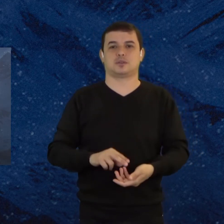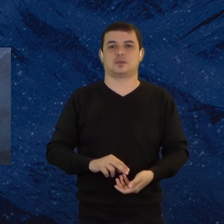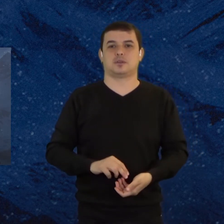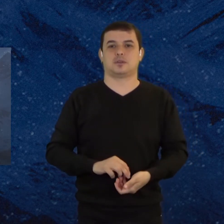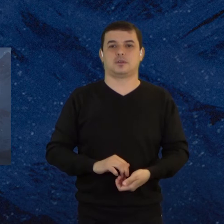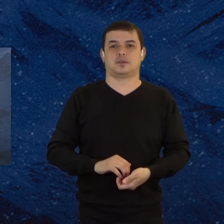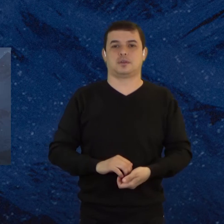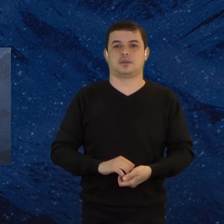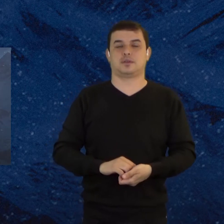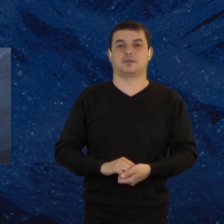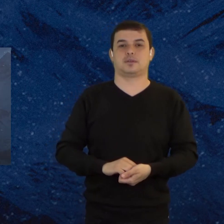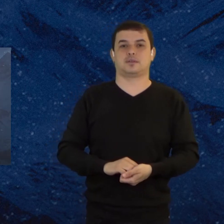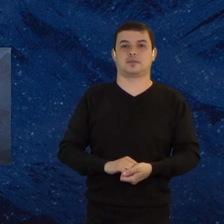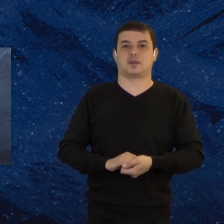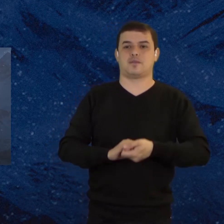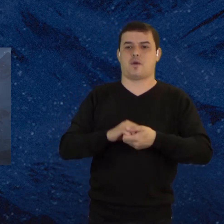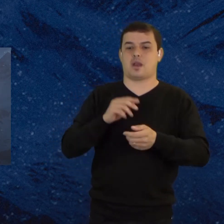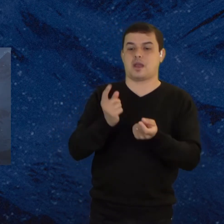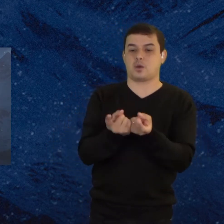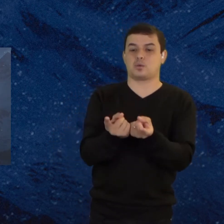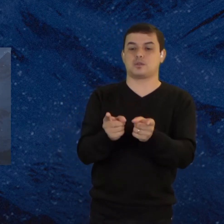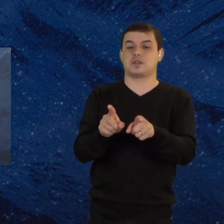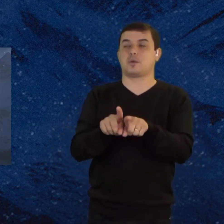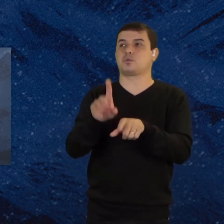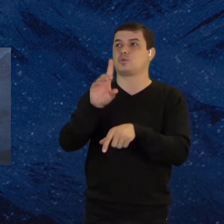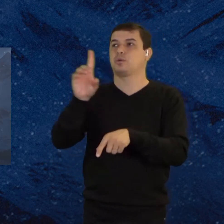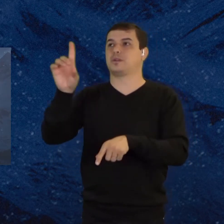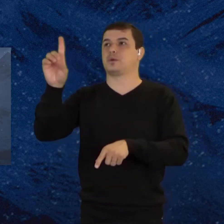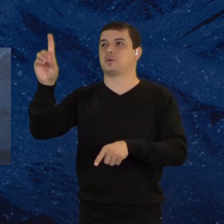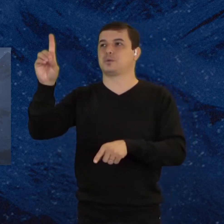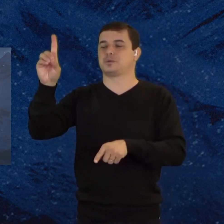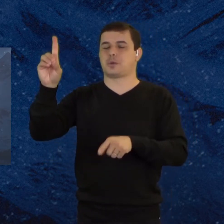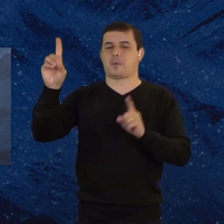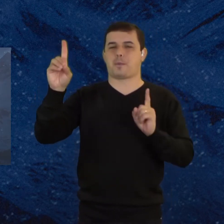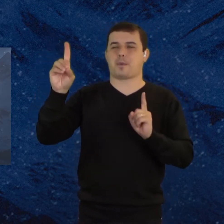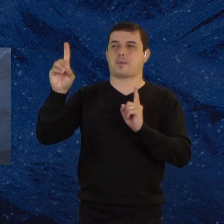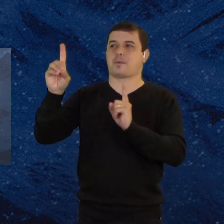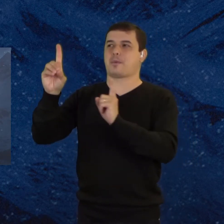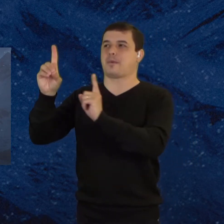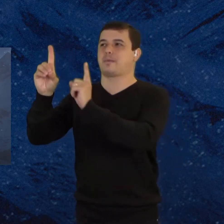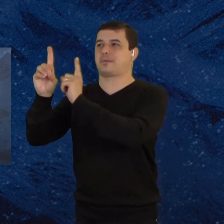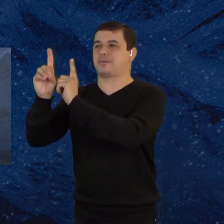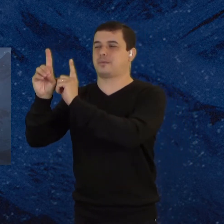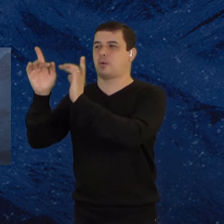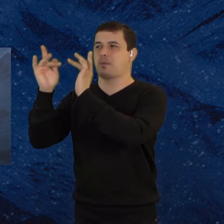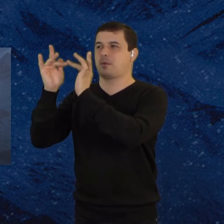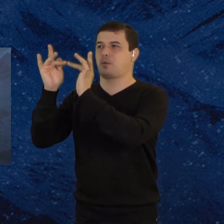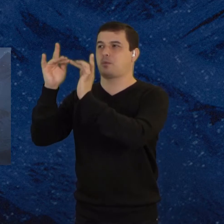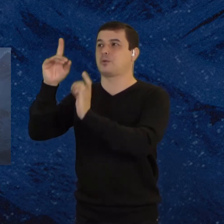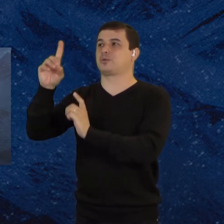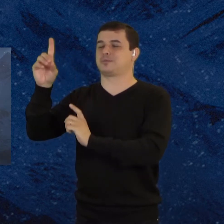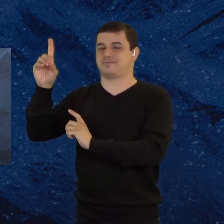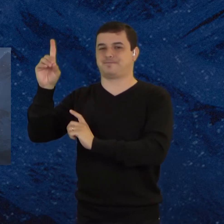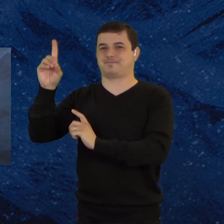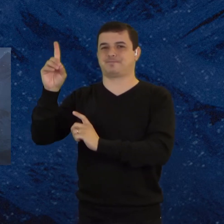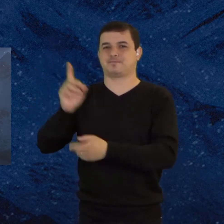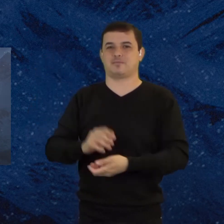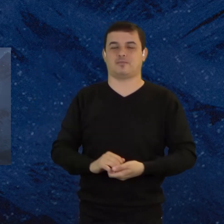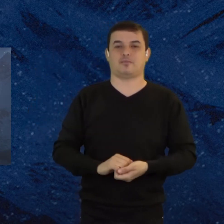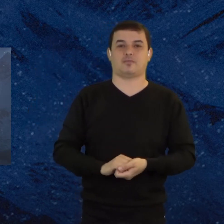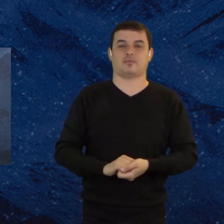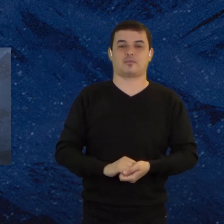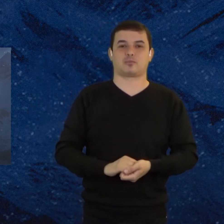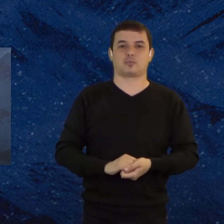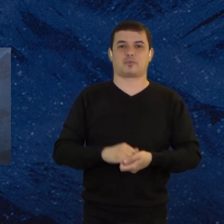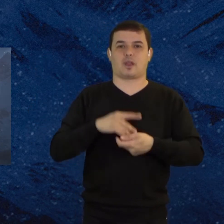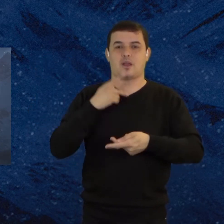nos reconciliemos com Deus. Muito interessante isso, não é? Quando a gente fala, né,